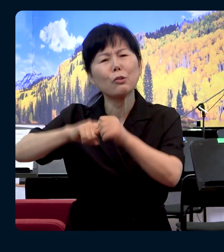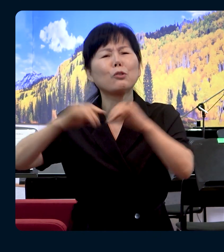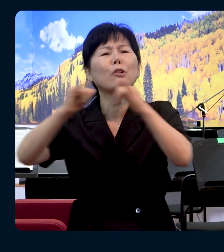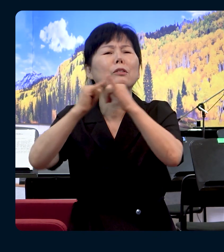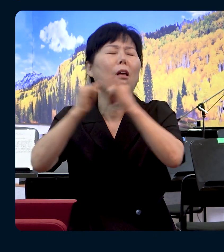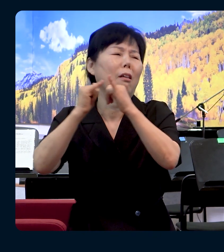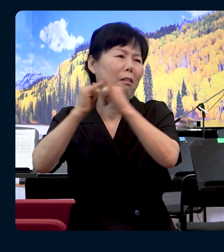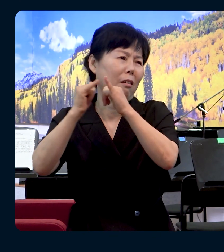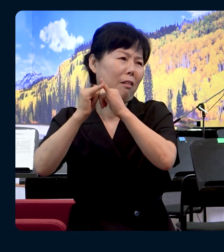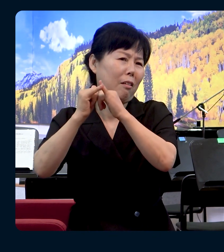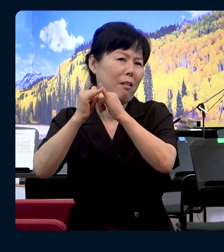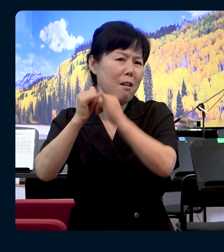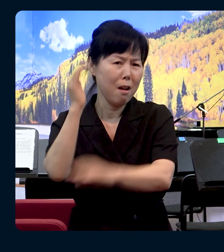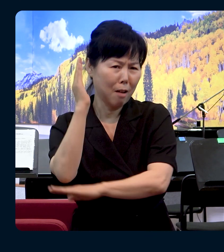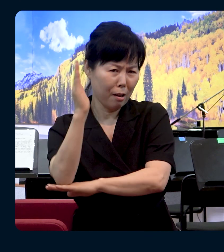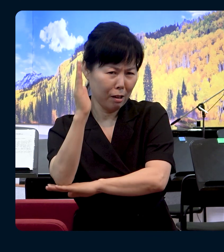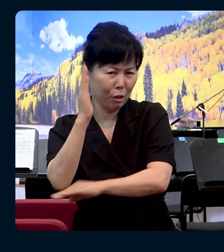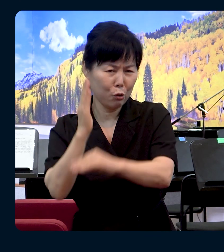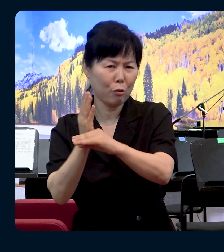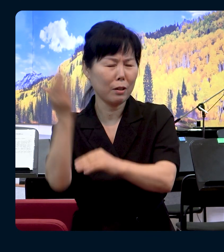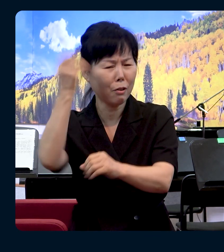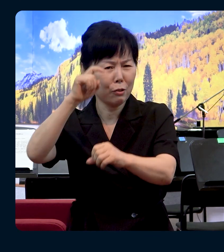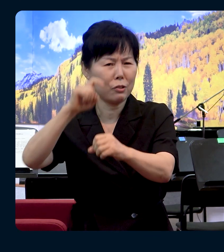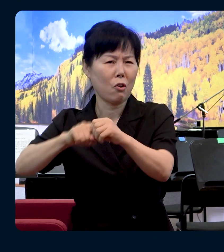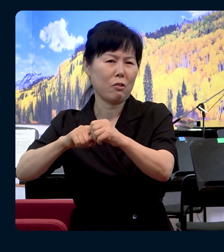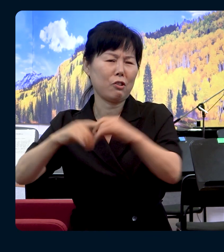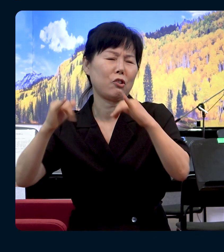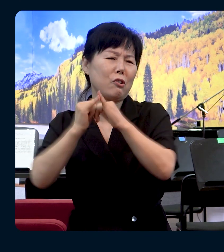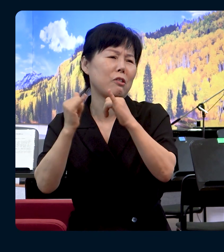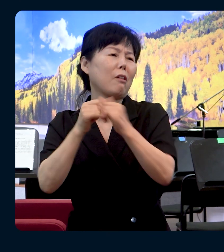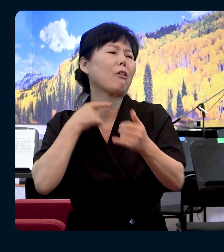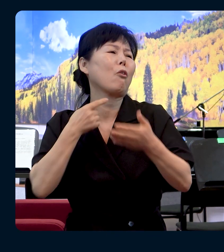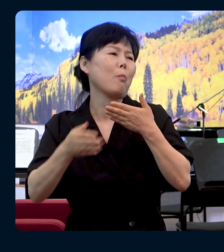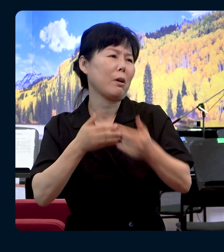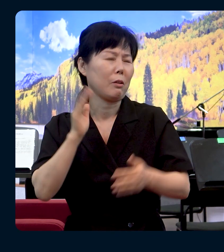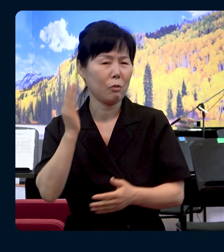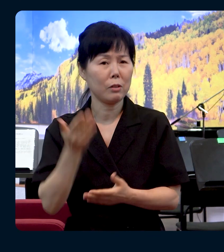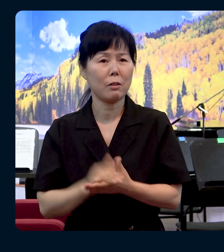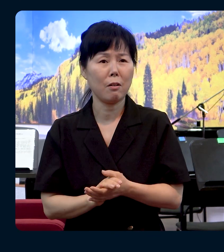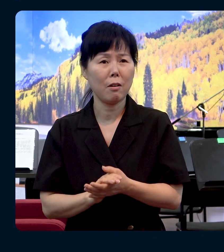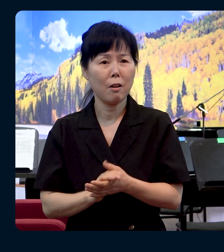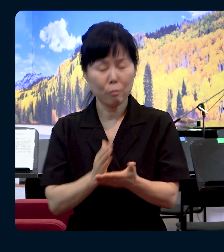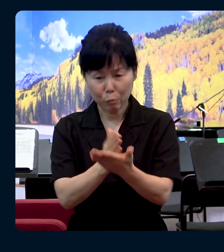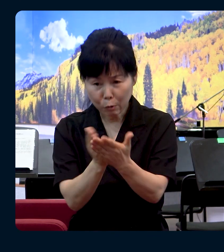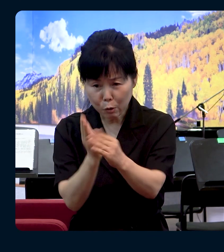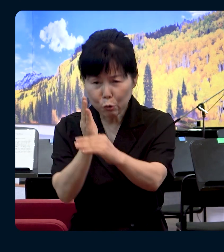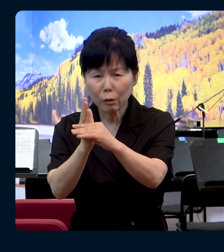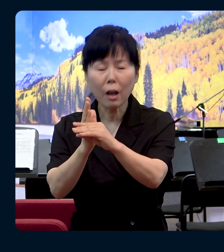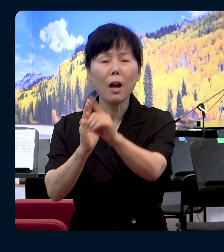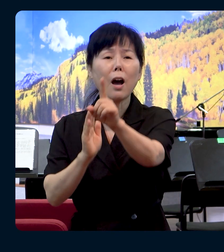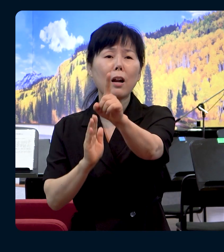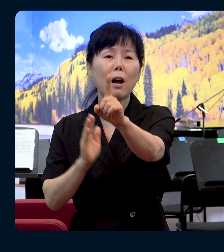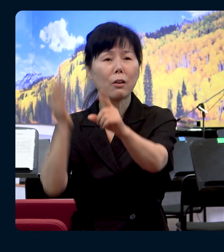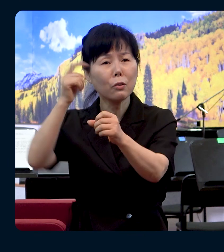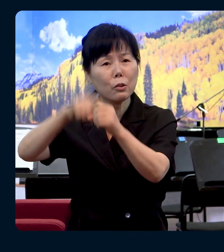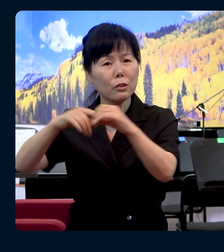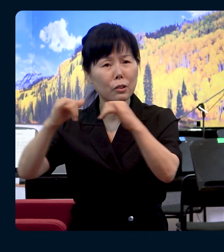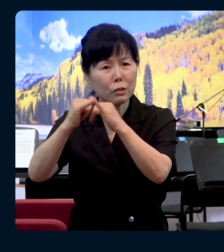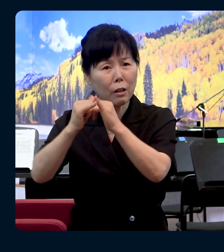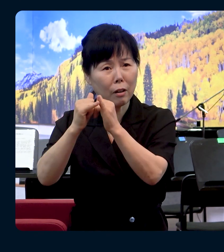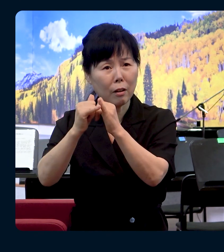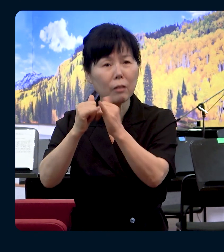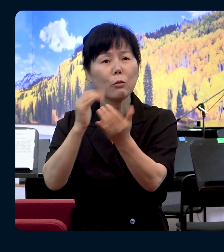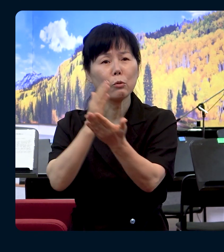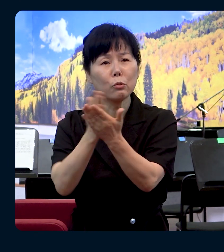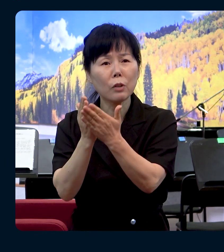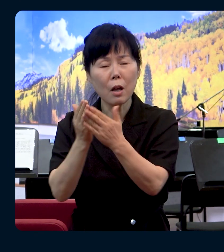하니까 강의만 듣고 은혜 받는 게 아니라 실습을 하니까. 그 중에 하나가 뭐냐, 그때는요 하여간 그